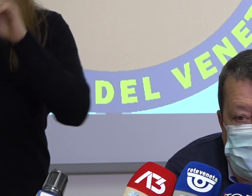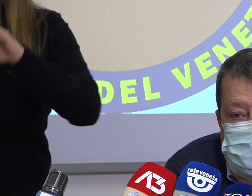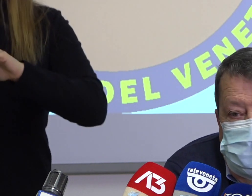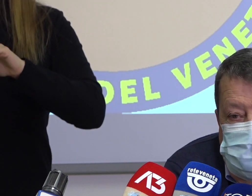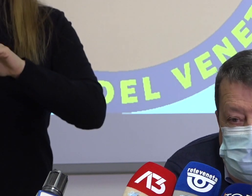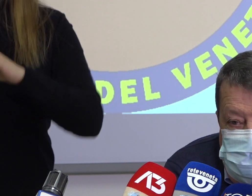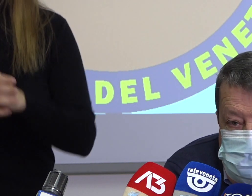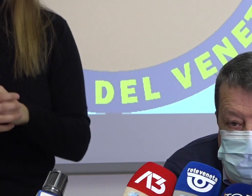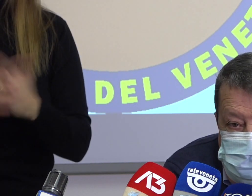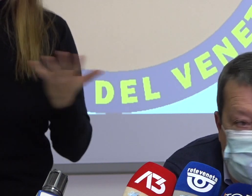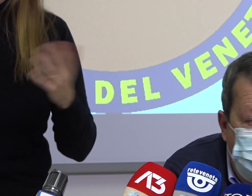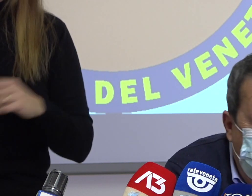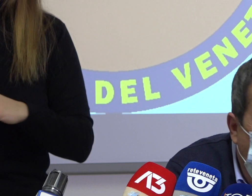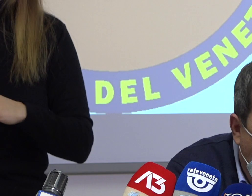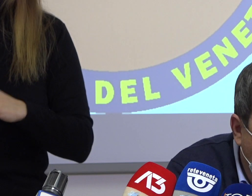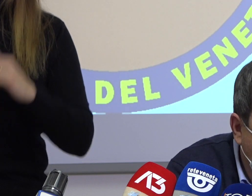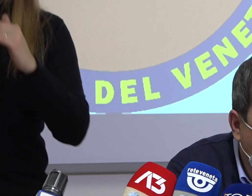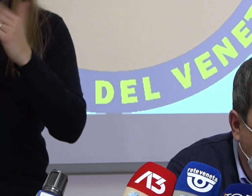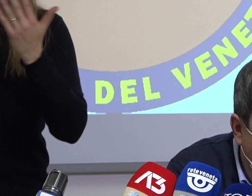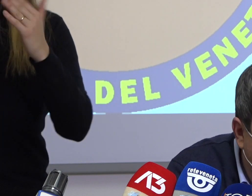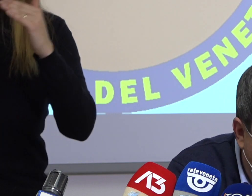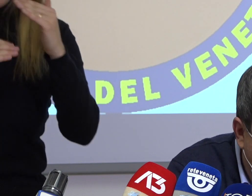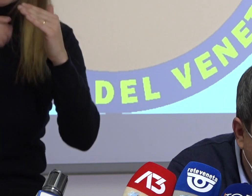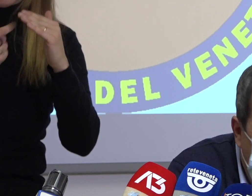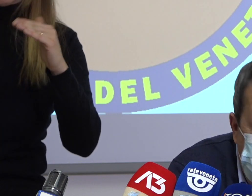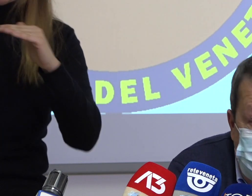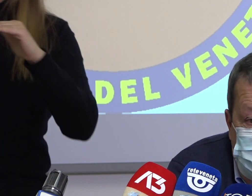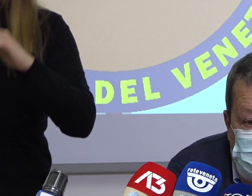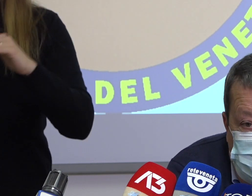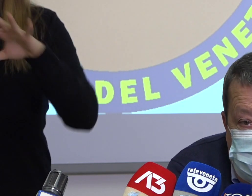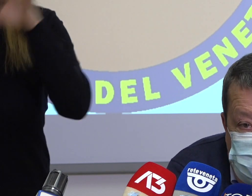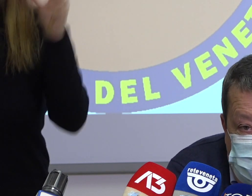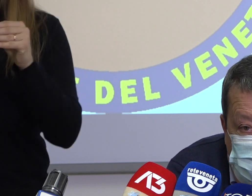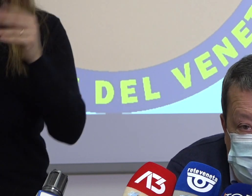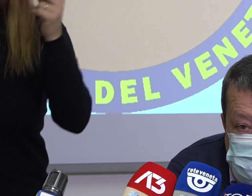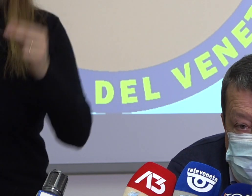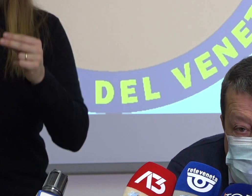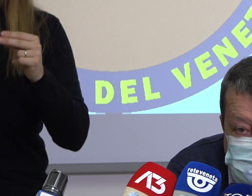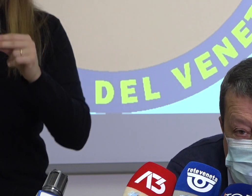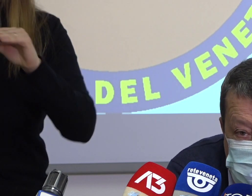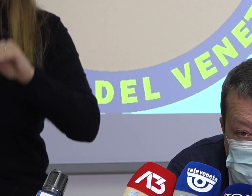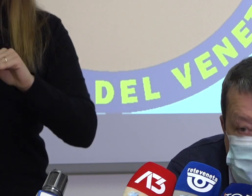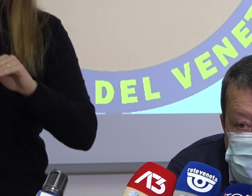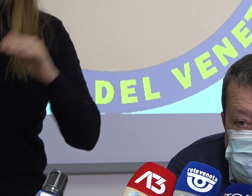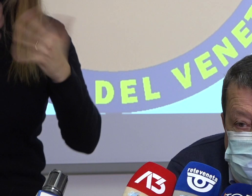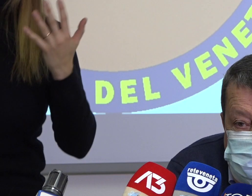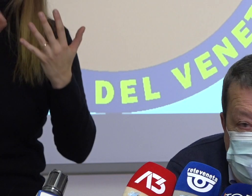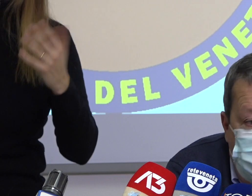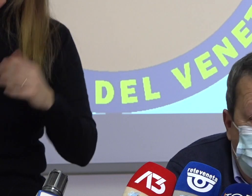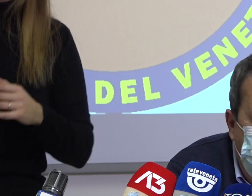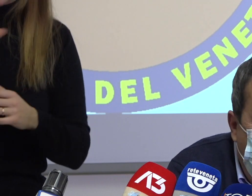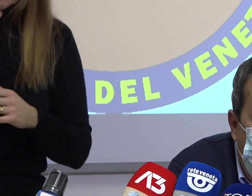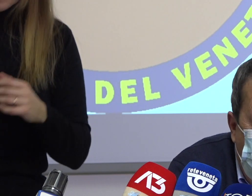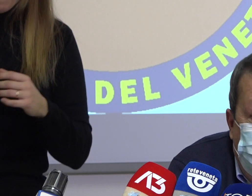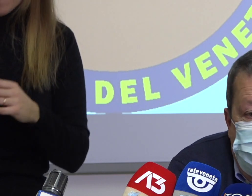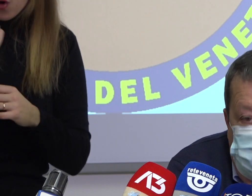discorso che le percentuali basse di numeri alti fanno numeri alti e allora il 10% può sembrare poco, ma il 10%